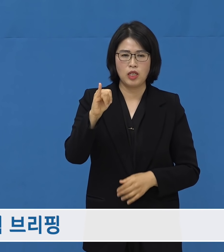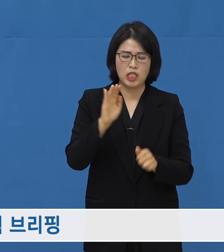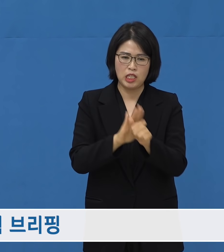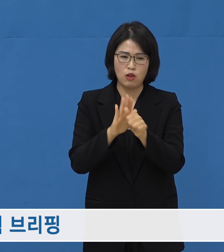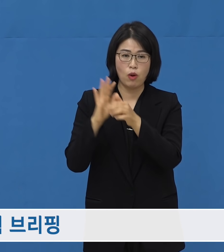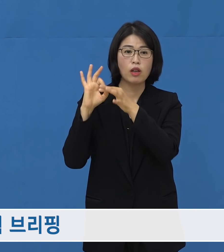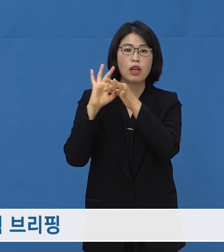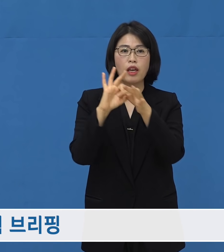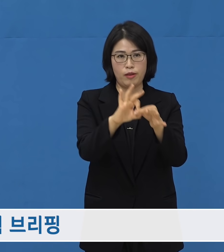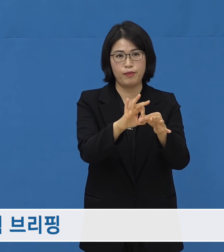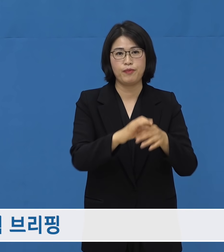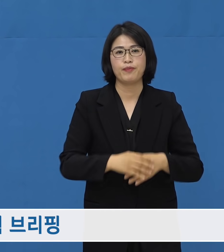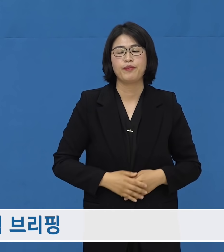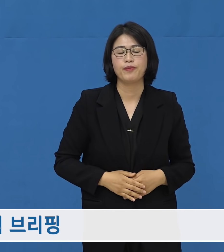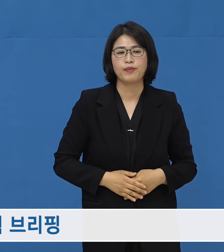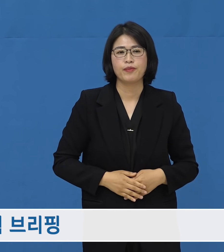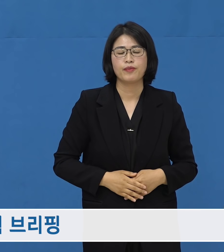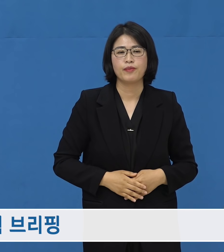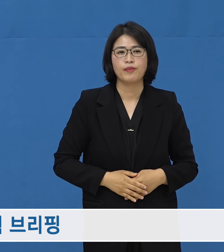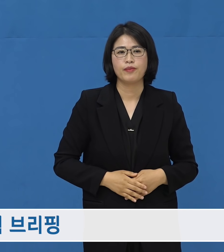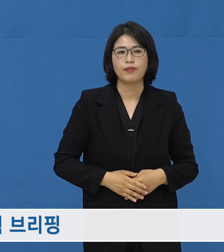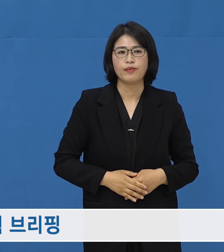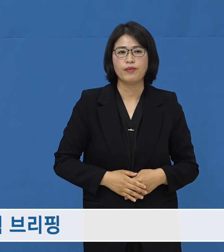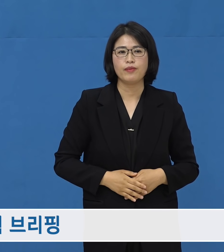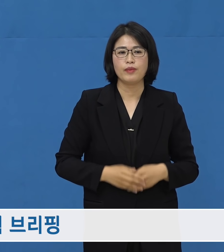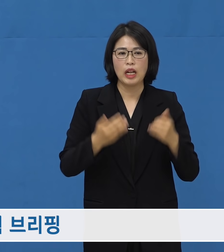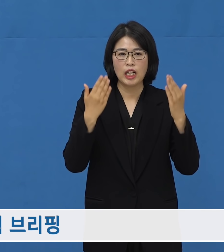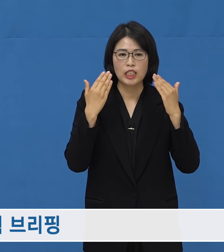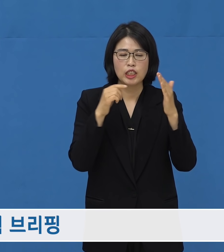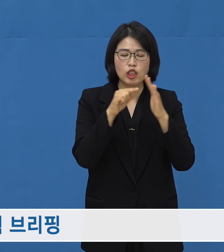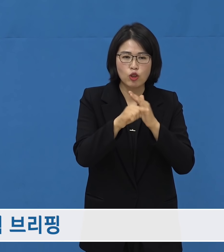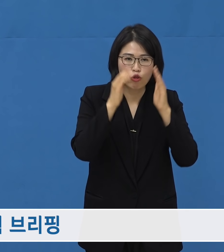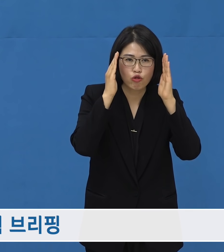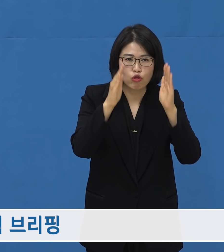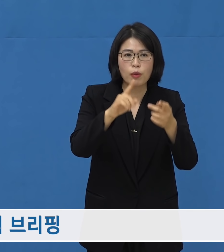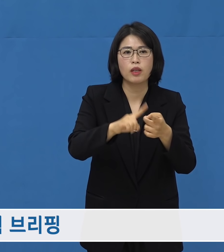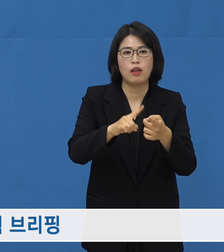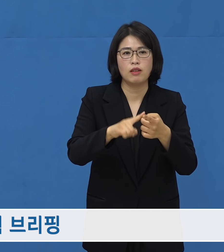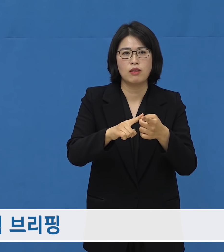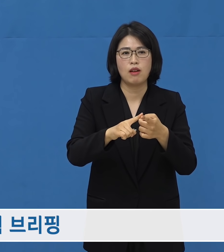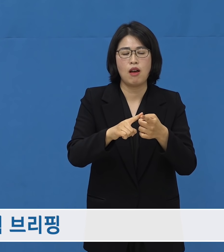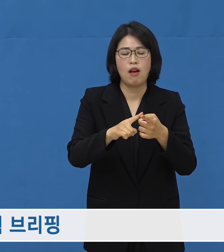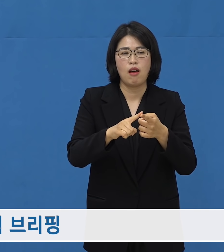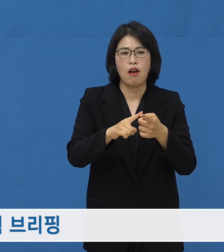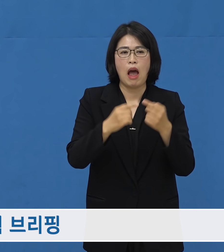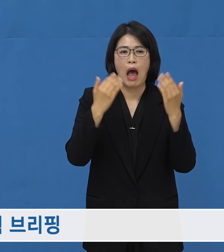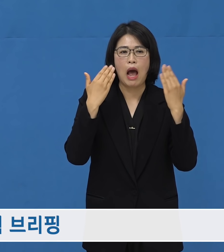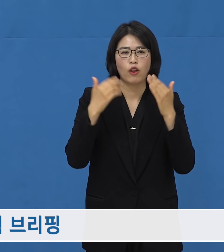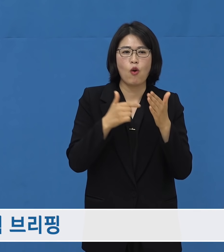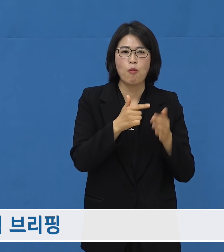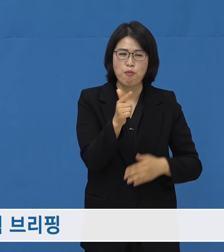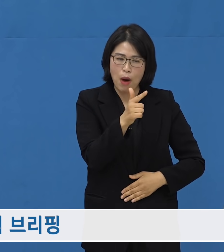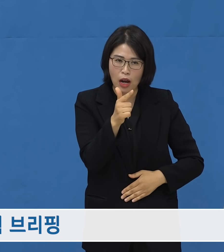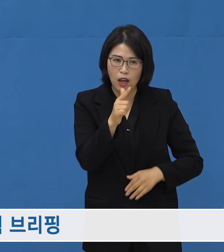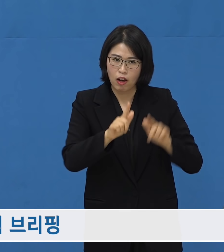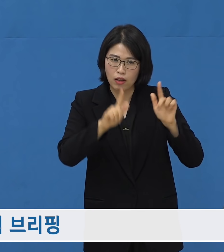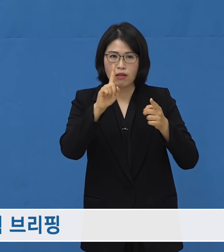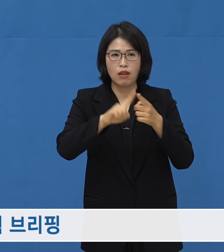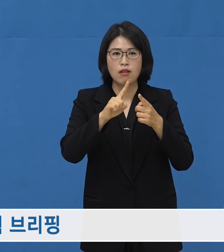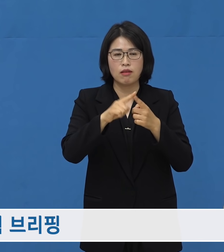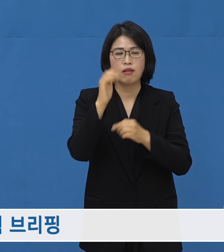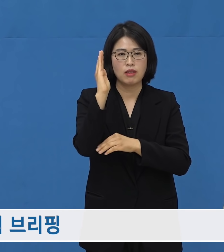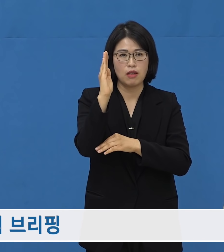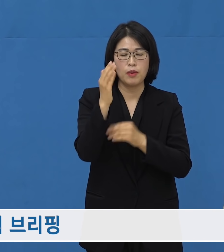지원하겠습니다. 다음은 등교 수업에 대한 학교 방역 현황에 대해서